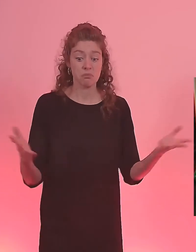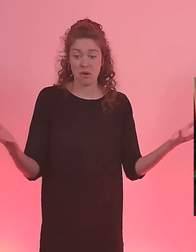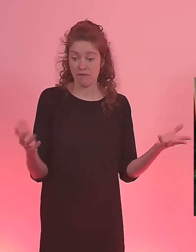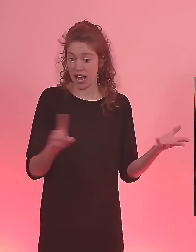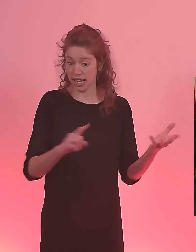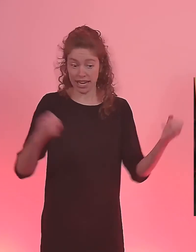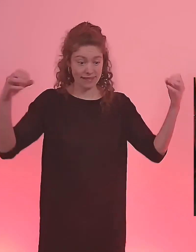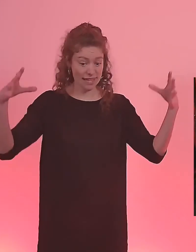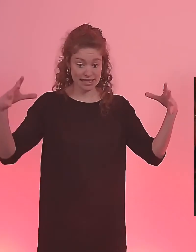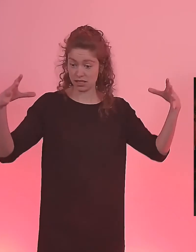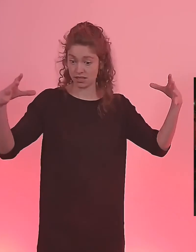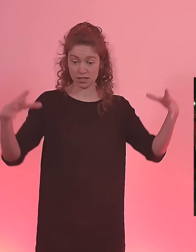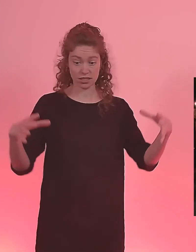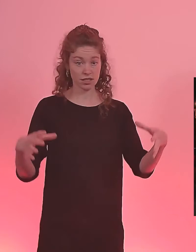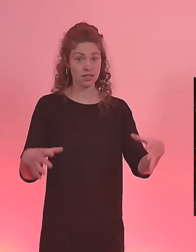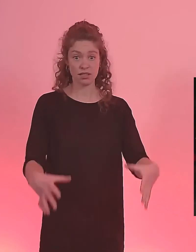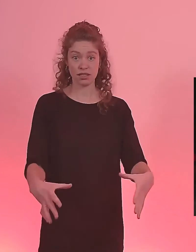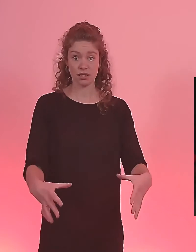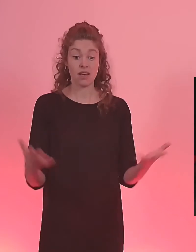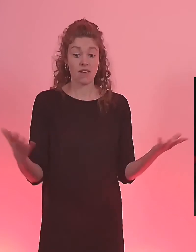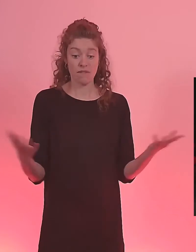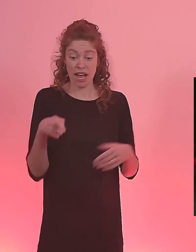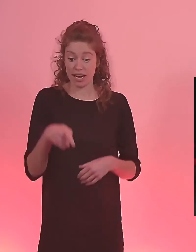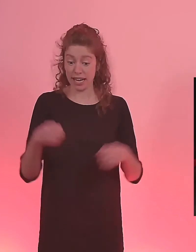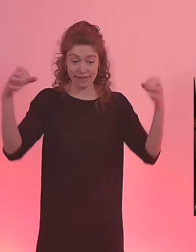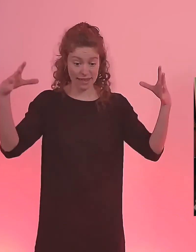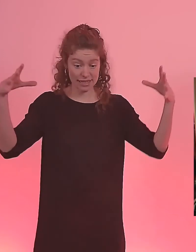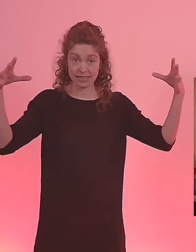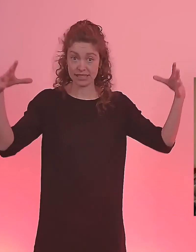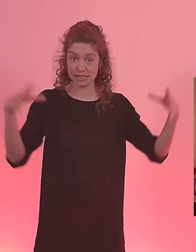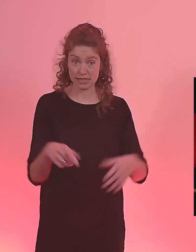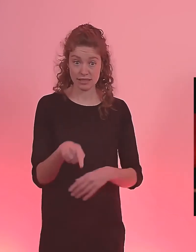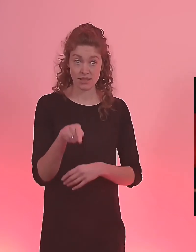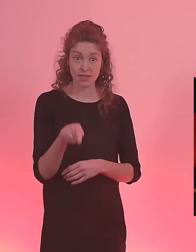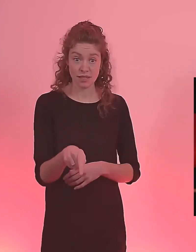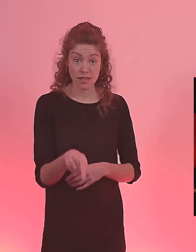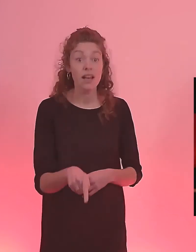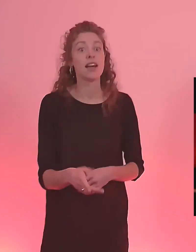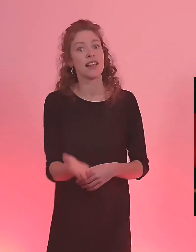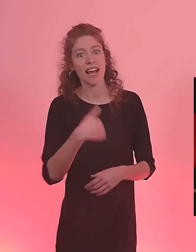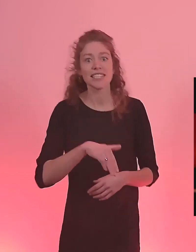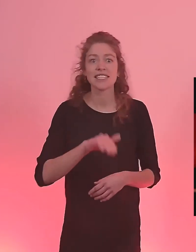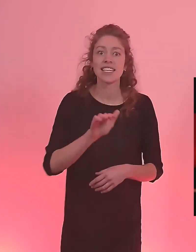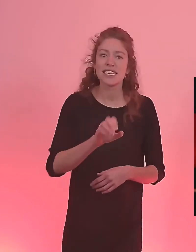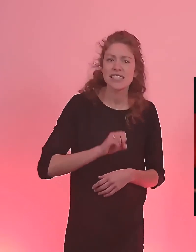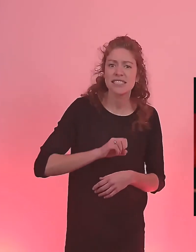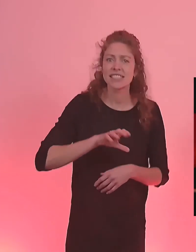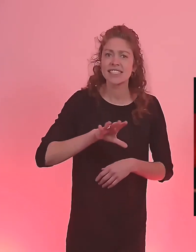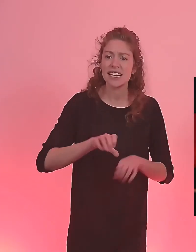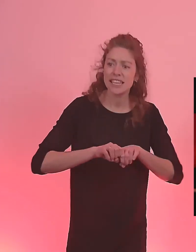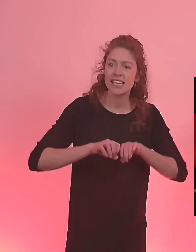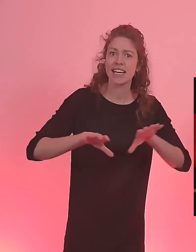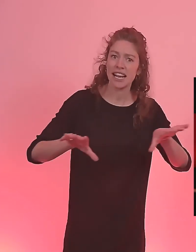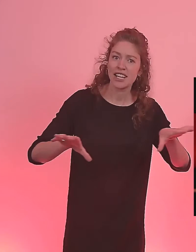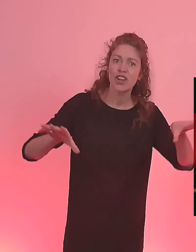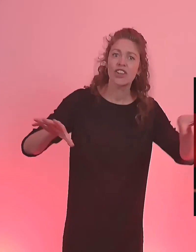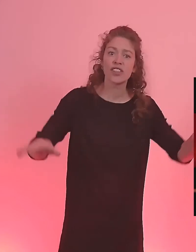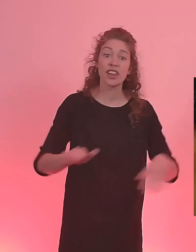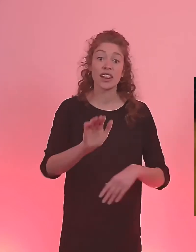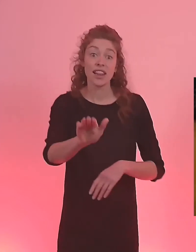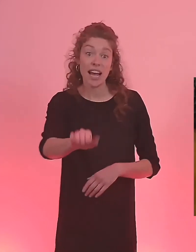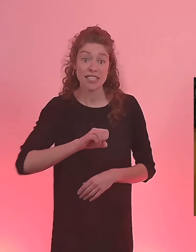schijnen. Waar geen licht meer is, waar geen licht meer is. Laat je licht maar schijnen.